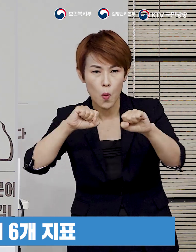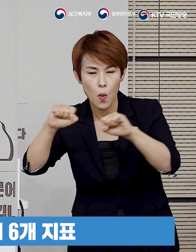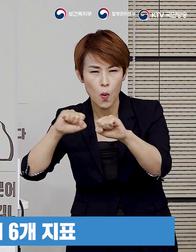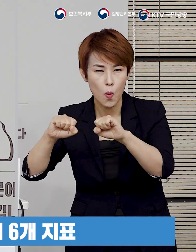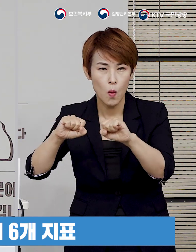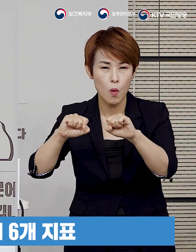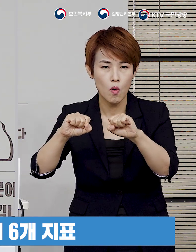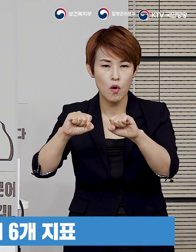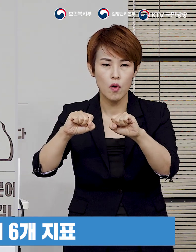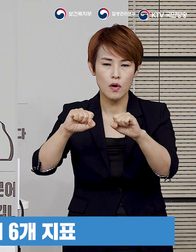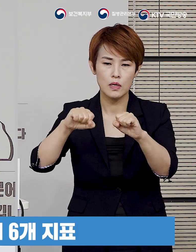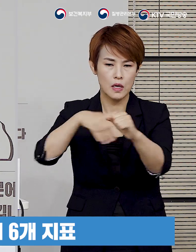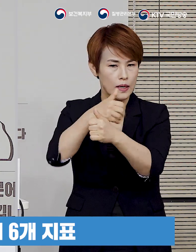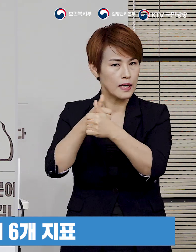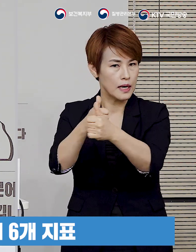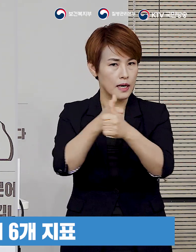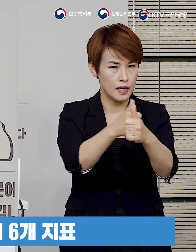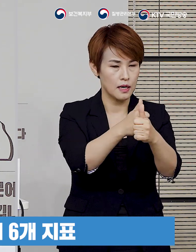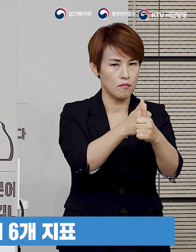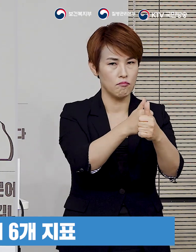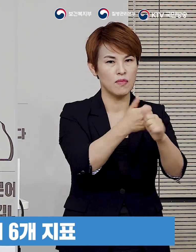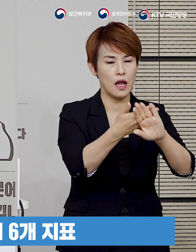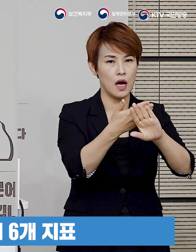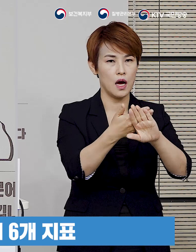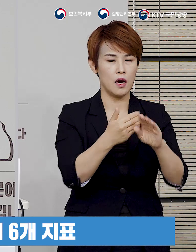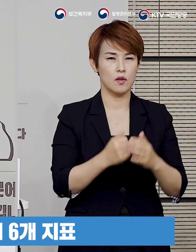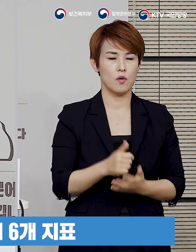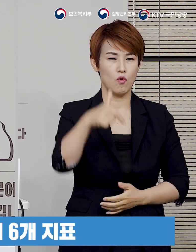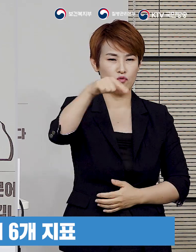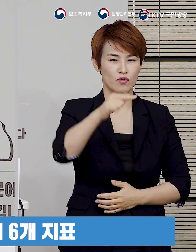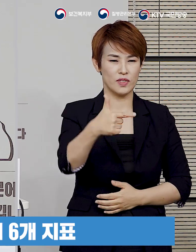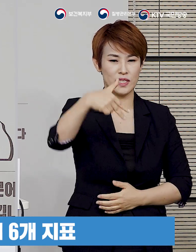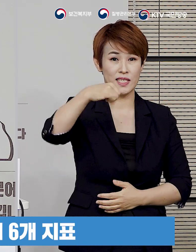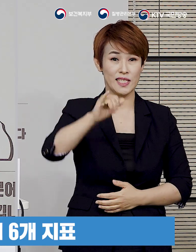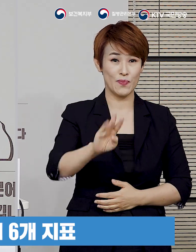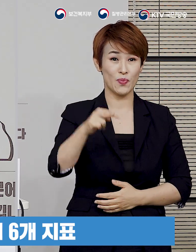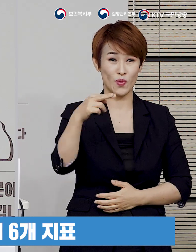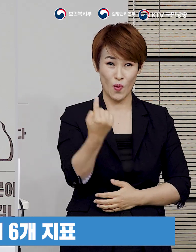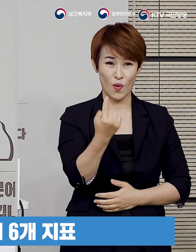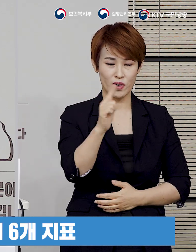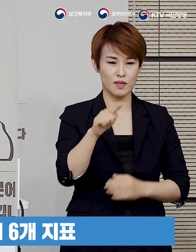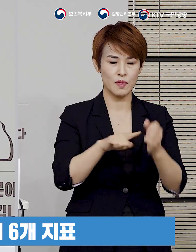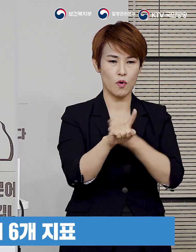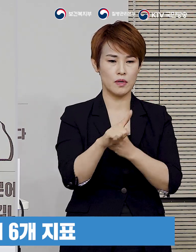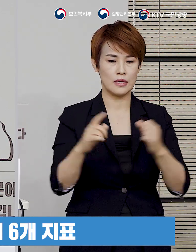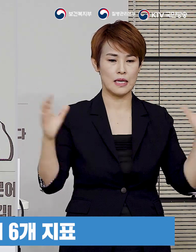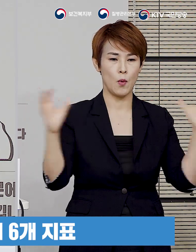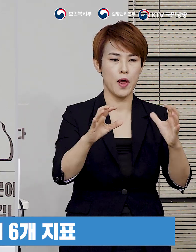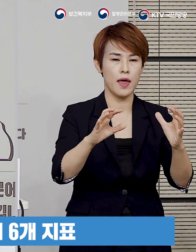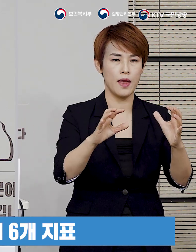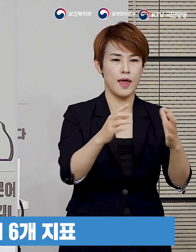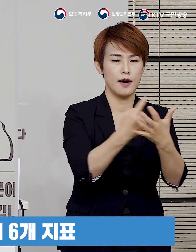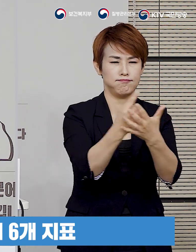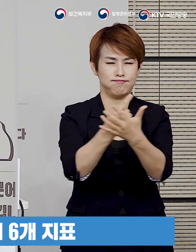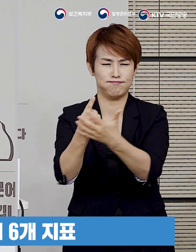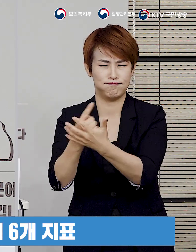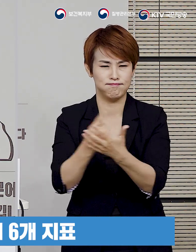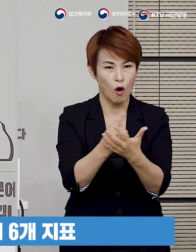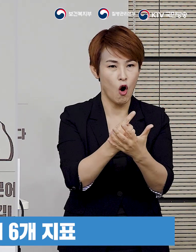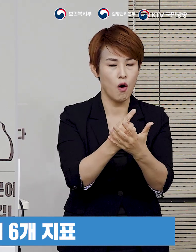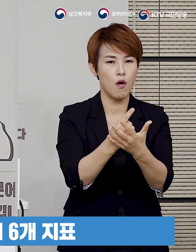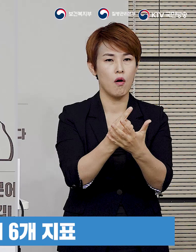안에서 활동을 얼마나 많이 하느냐, 또 그 군집도라 그래서 이제 그 안에서도 또 이렇게 그 모여 있는 거,